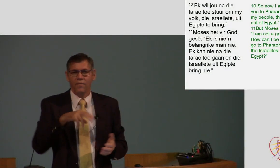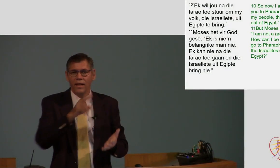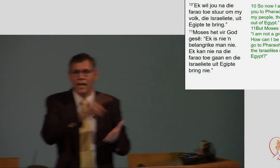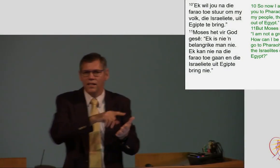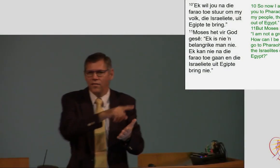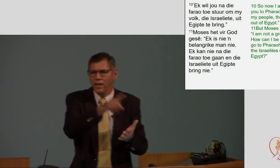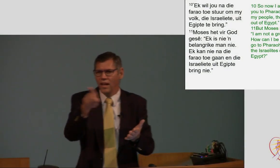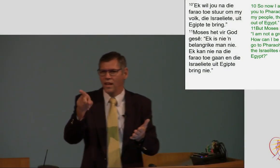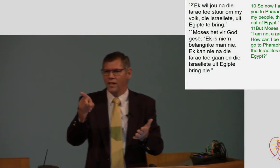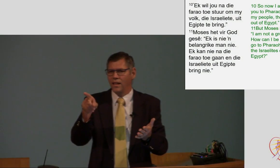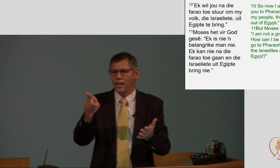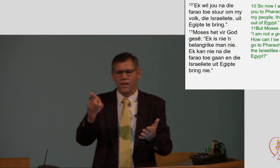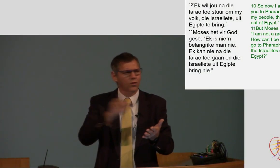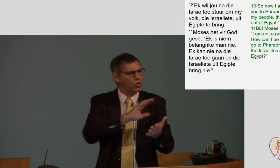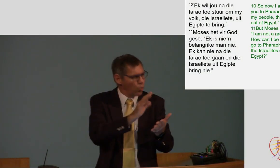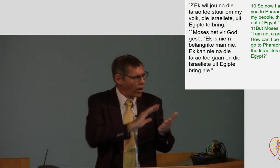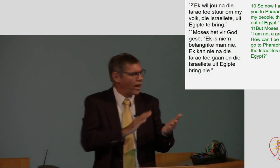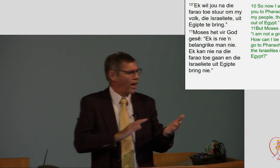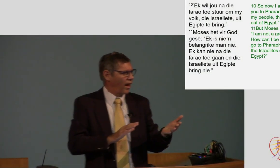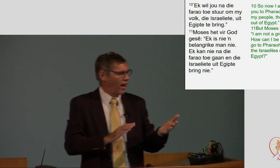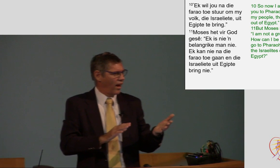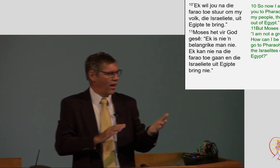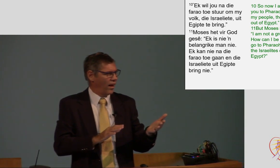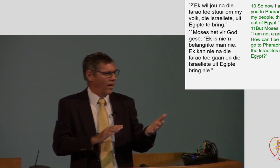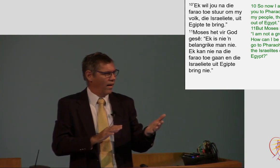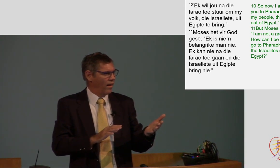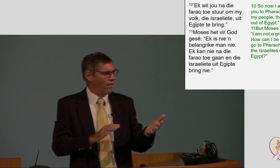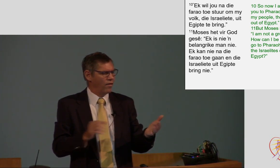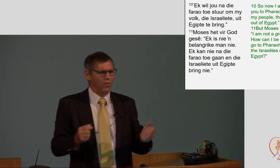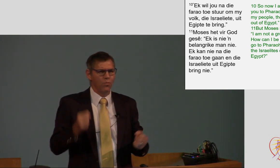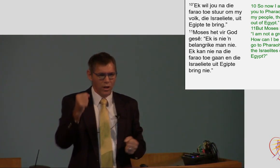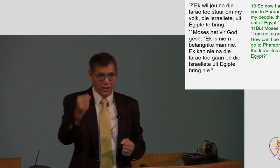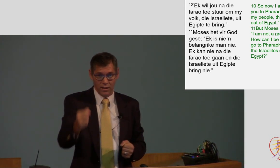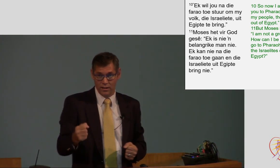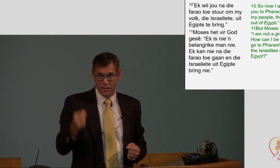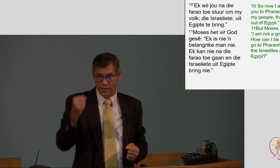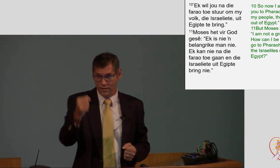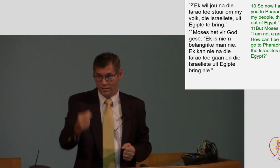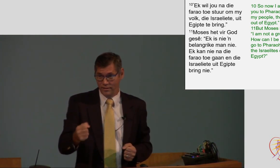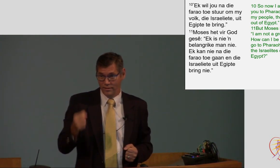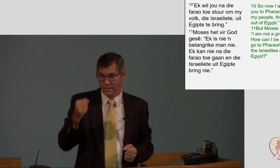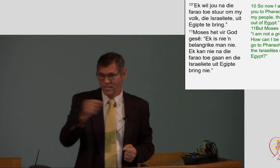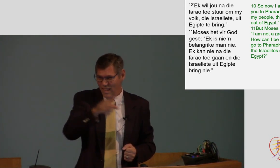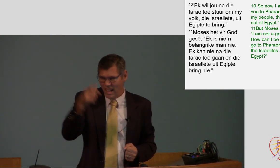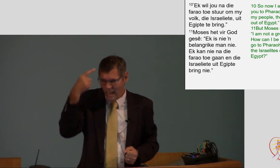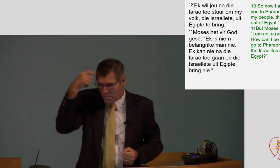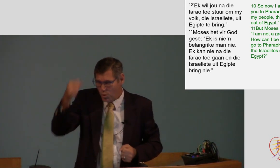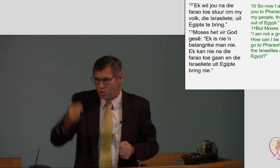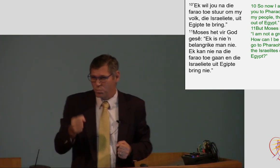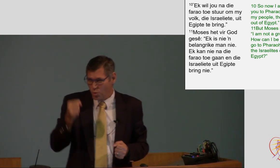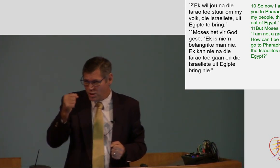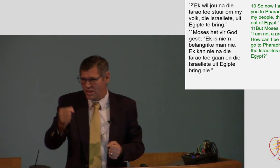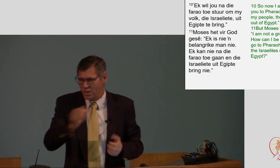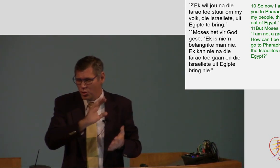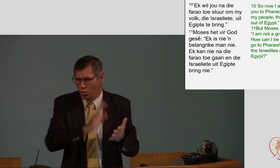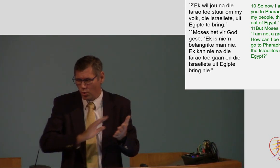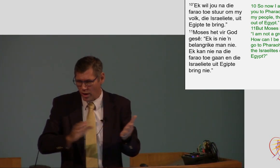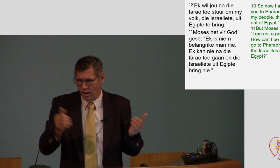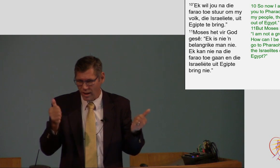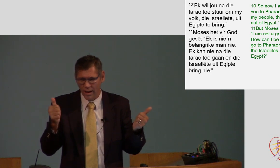lees vir julle die storie van Moses. Julle ken mos Moses se storie, né?